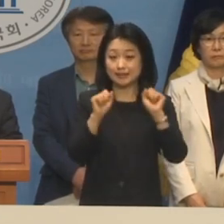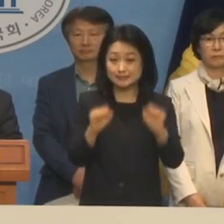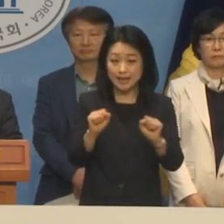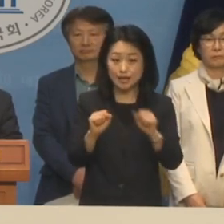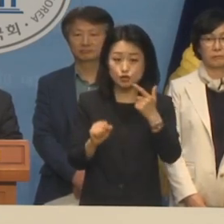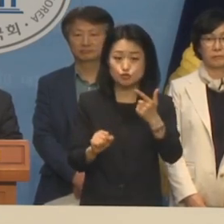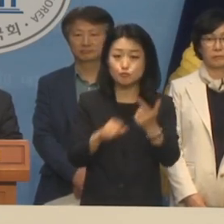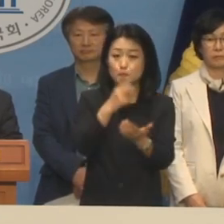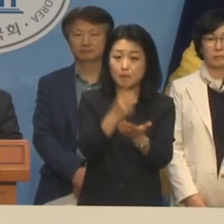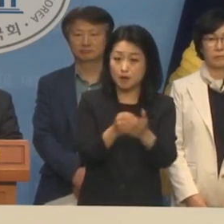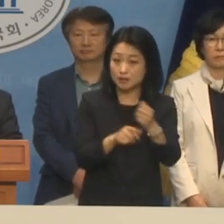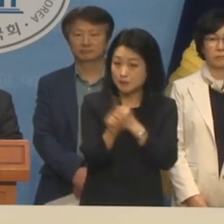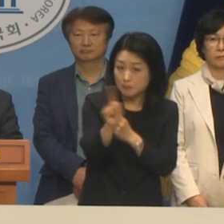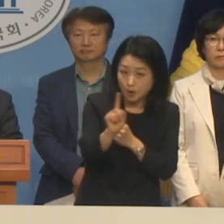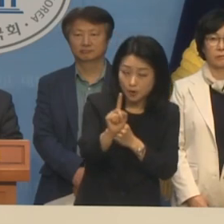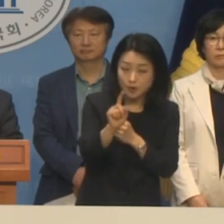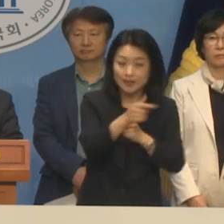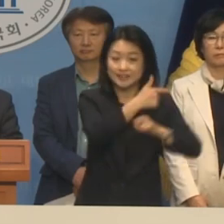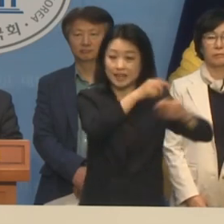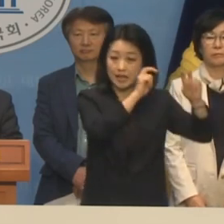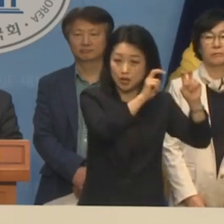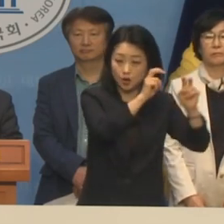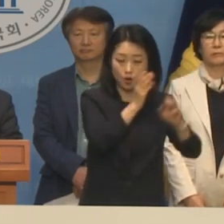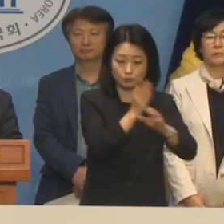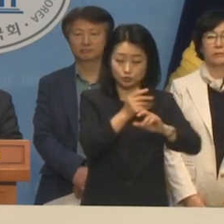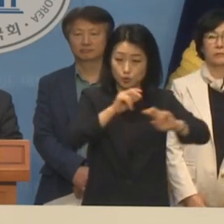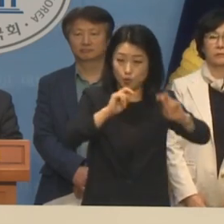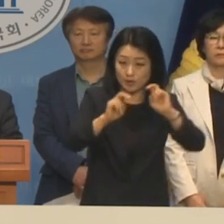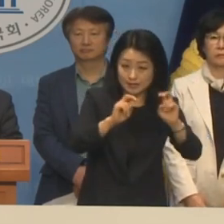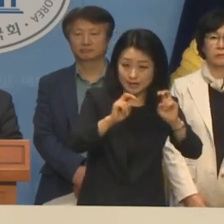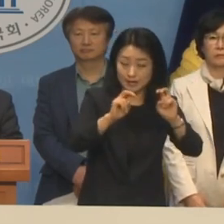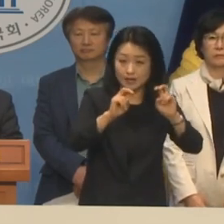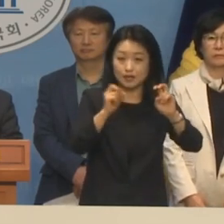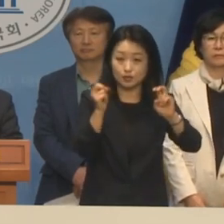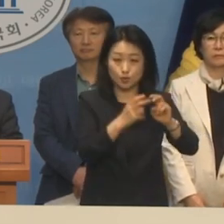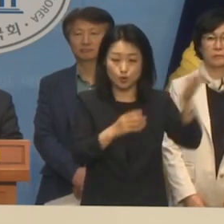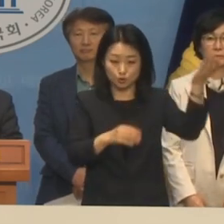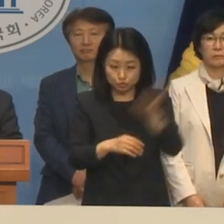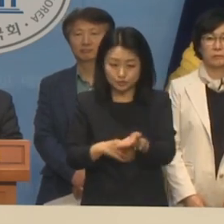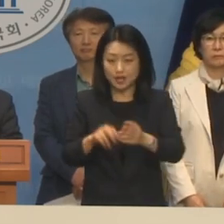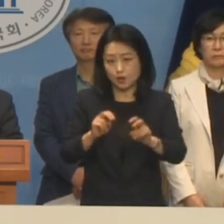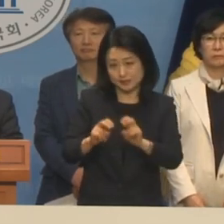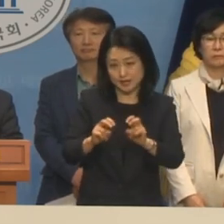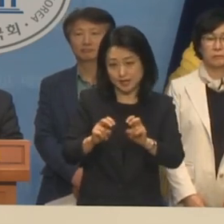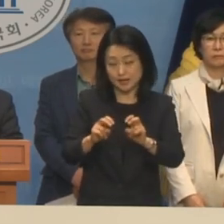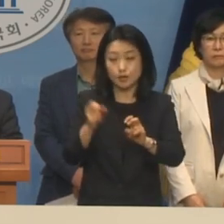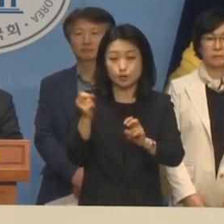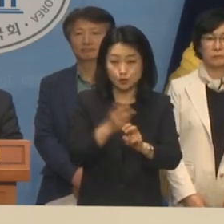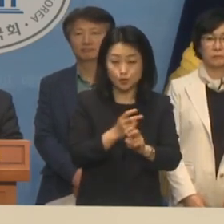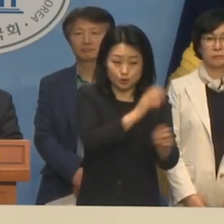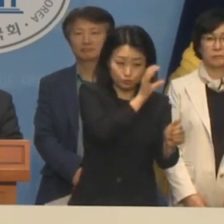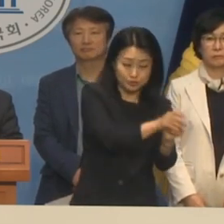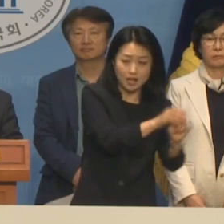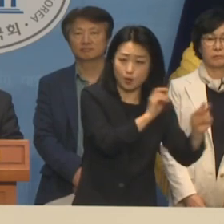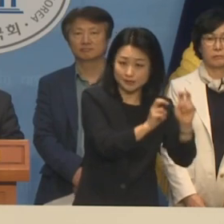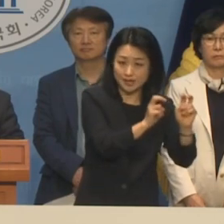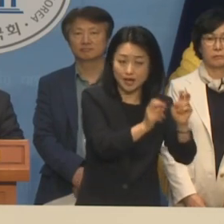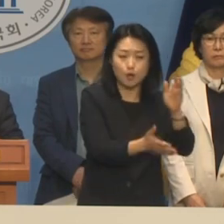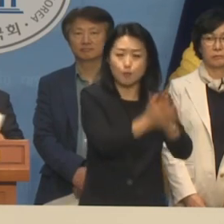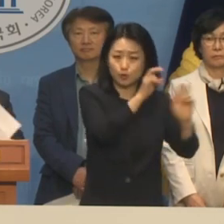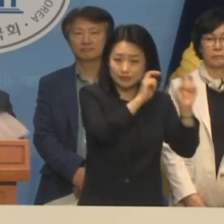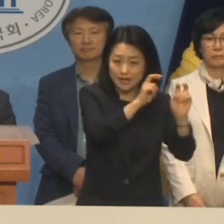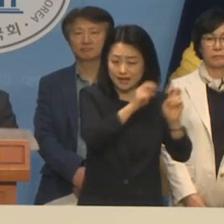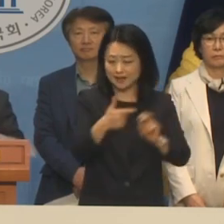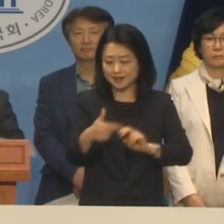상생육법이라고 불리는 이유는 대기업과 중소기업, 수탑기업 간, 그리고 본사와 가맹점 그리고 대리점